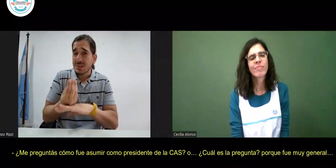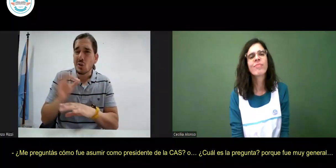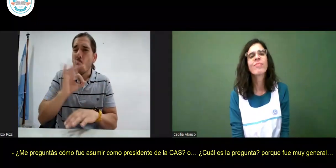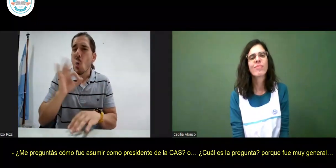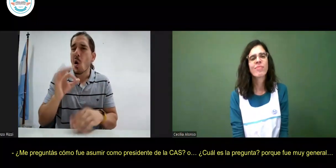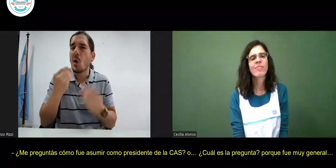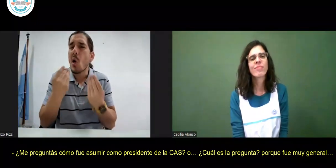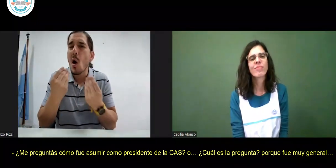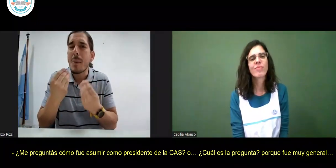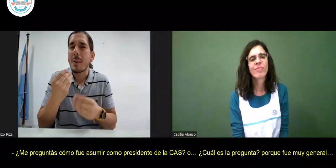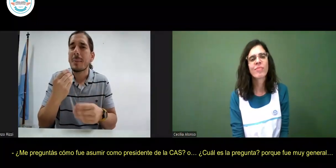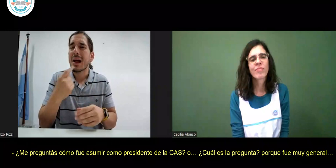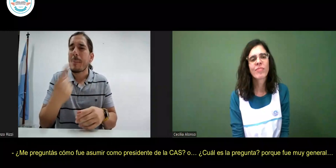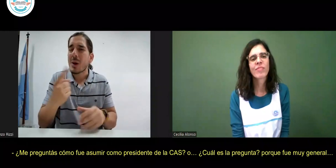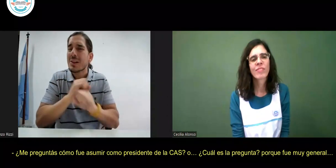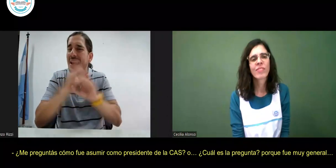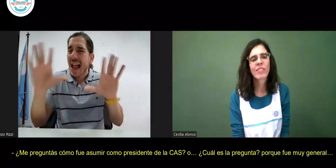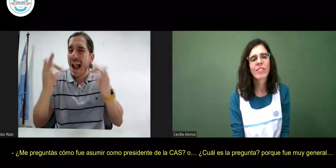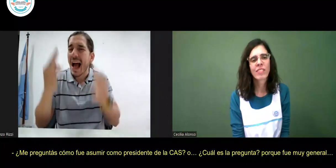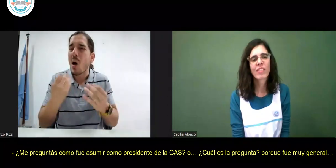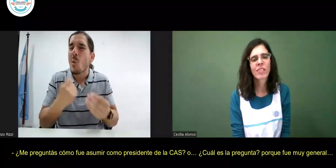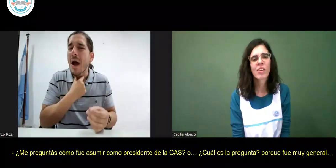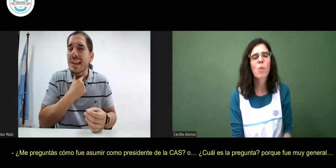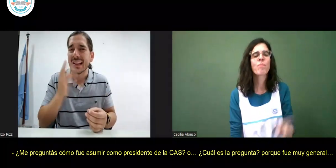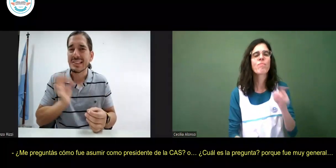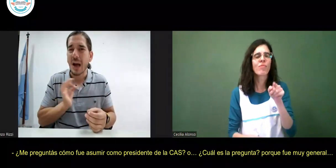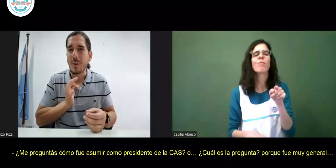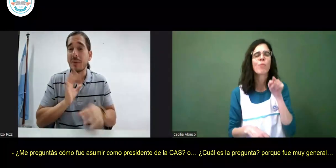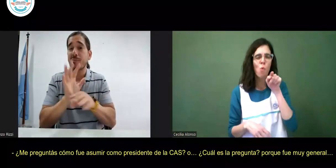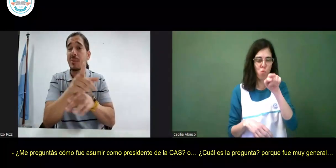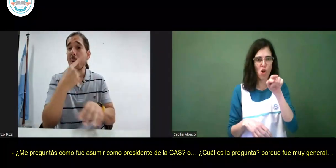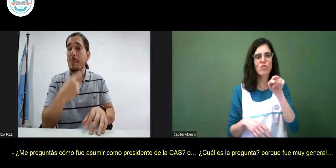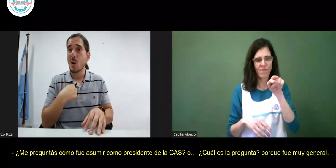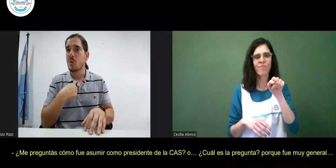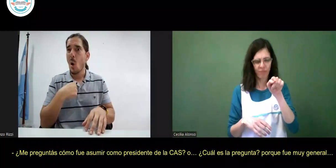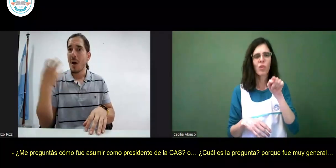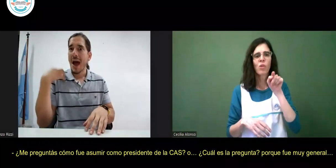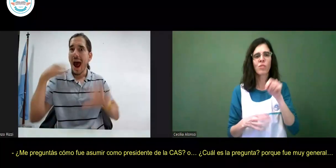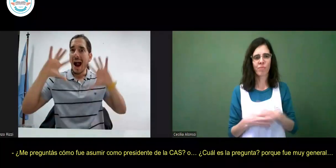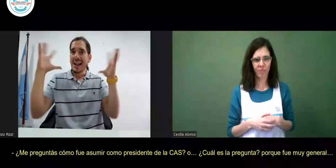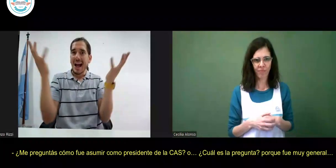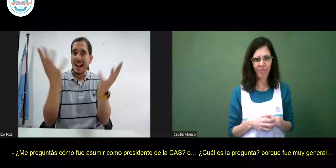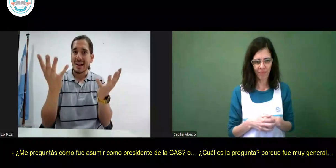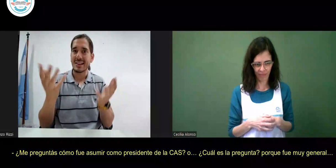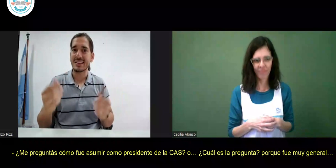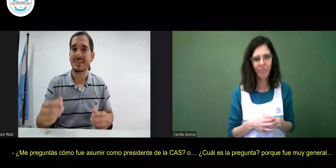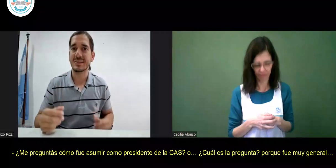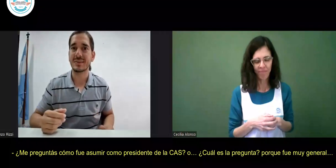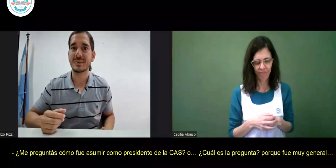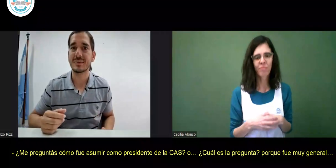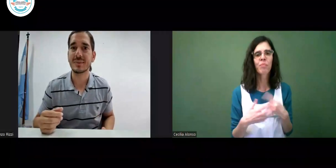¿Me preguntás cómo fue asumir como presidente de la CAS? ¿O cuál es la pregunta? Porque fue muy general.